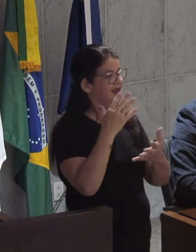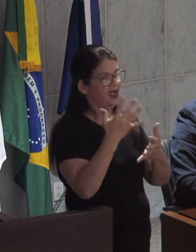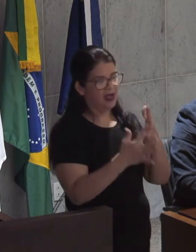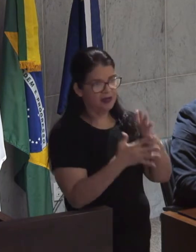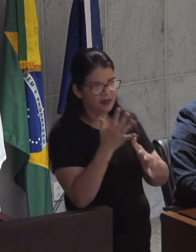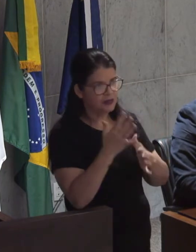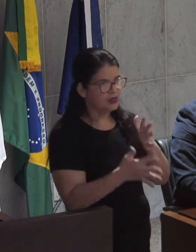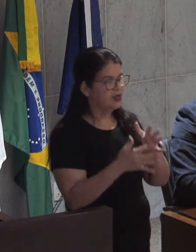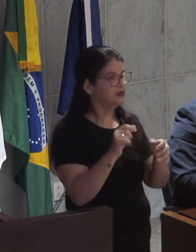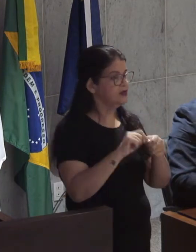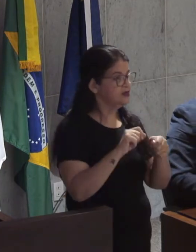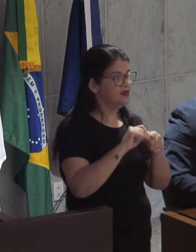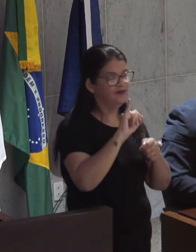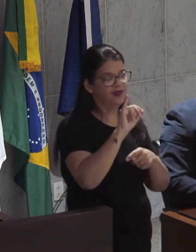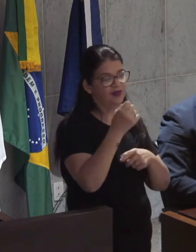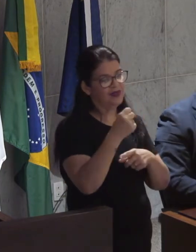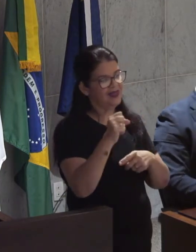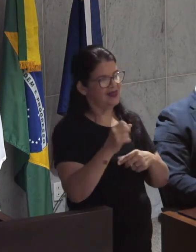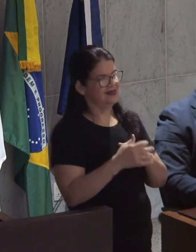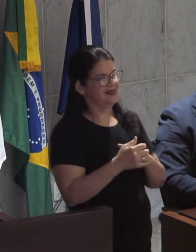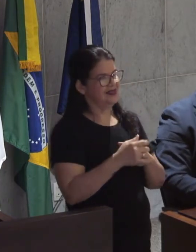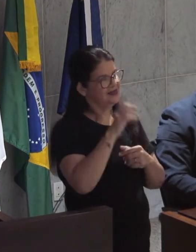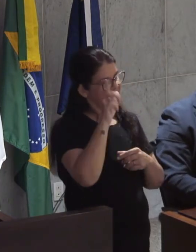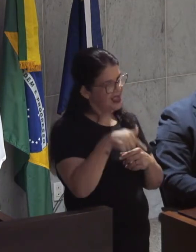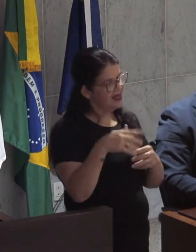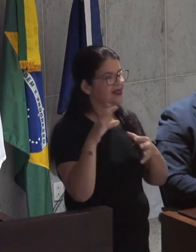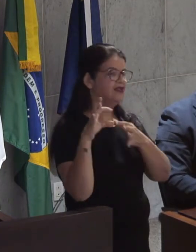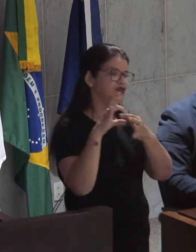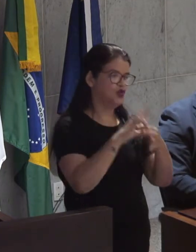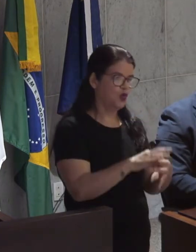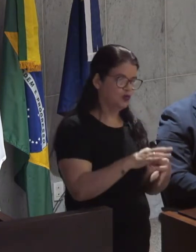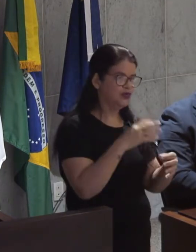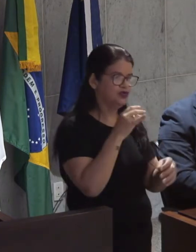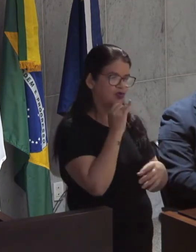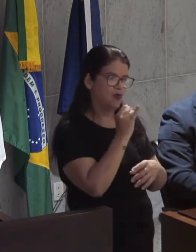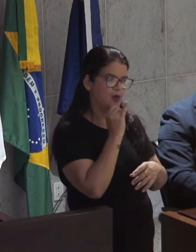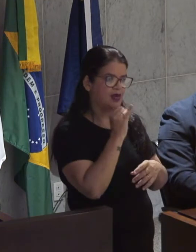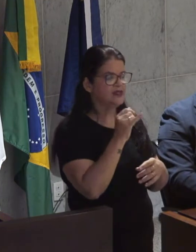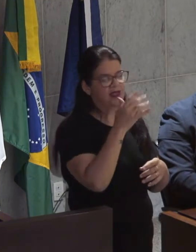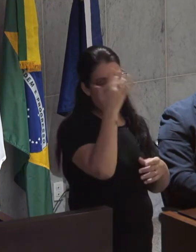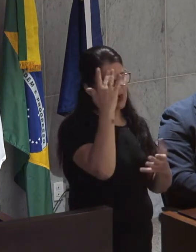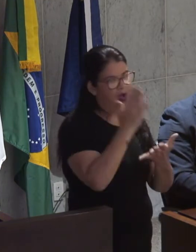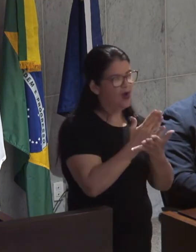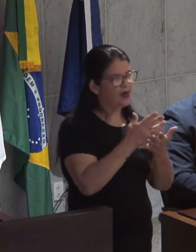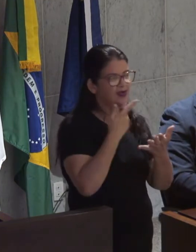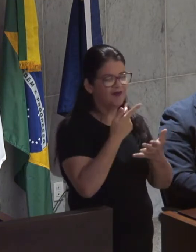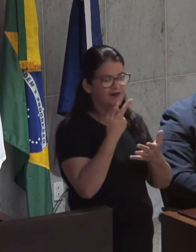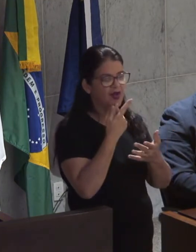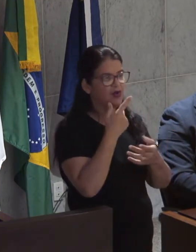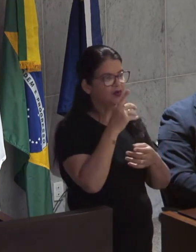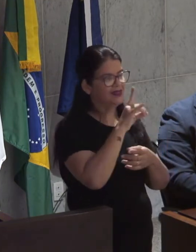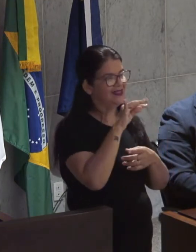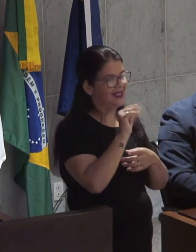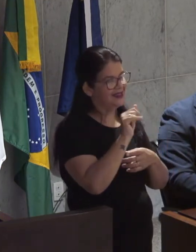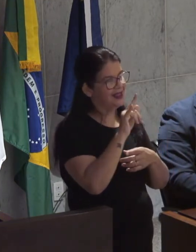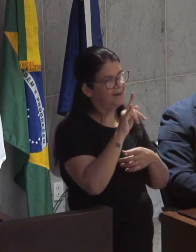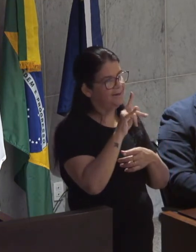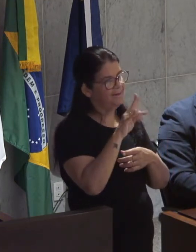feito no INSS. É nesse contexto. Por exemplo, alguém citou aqui a Dataprev, o